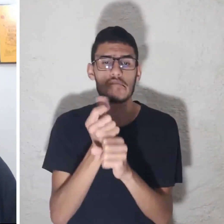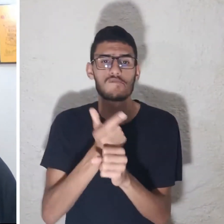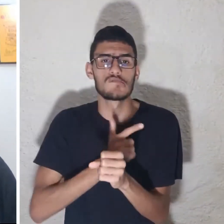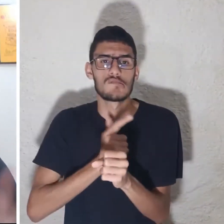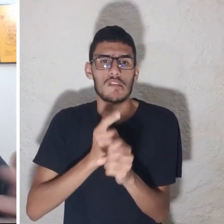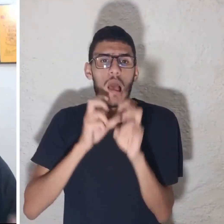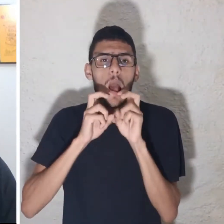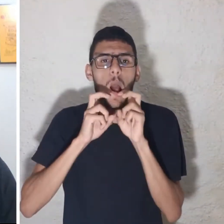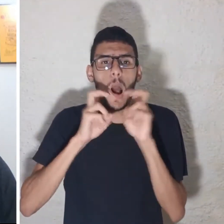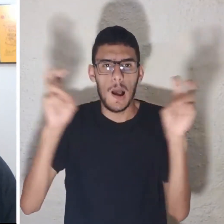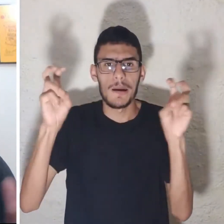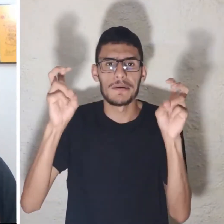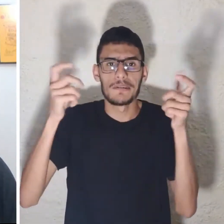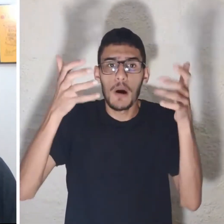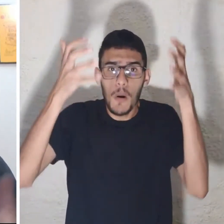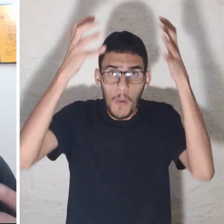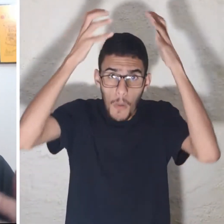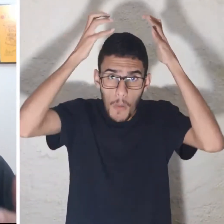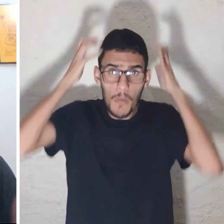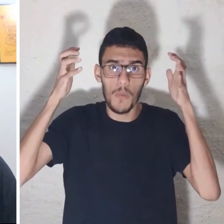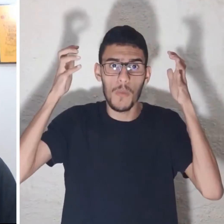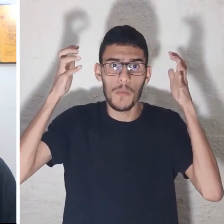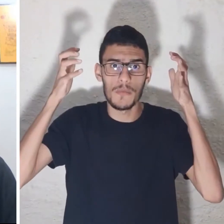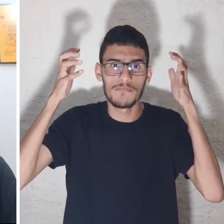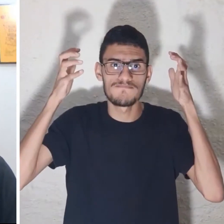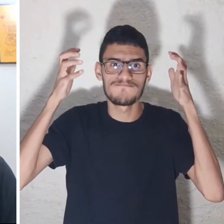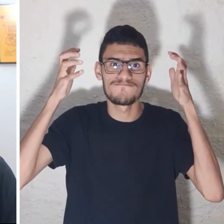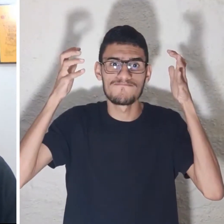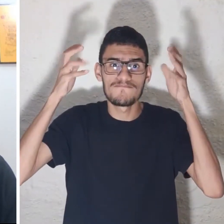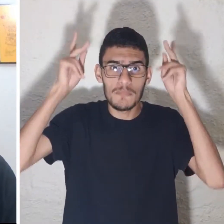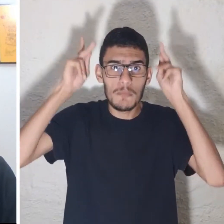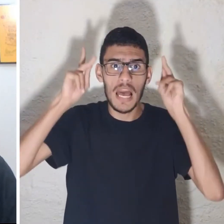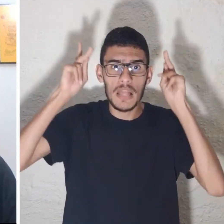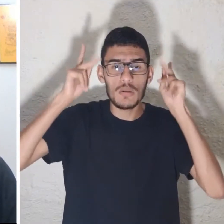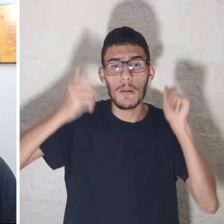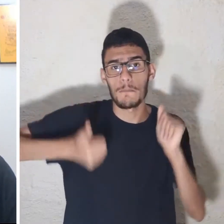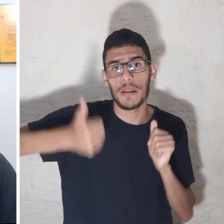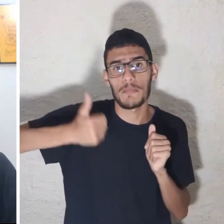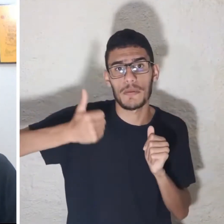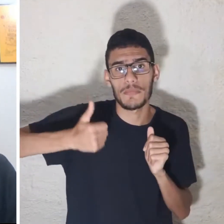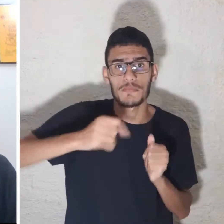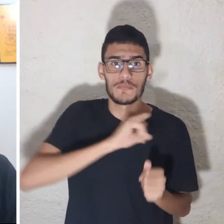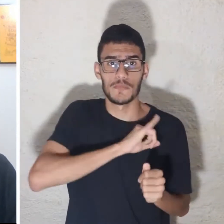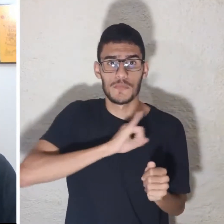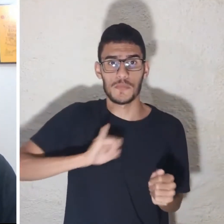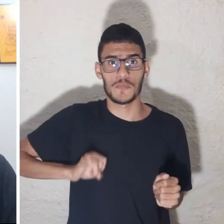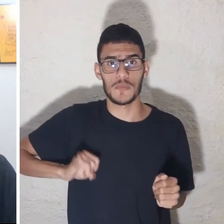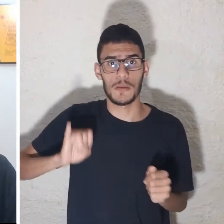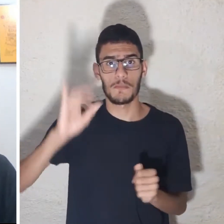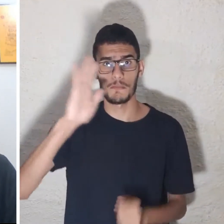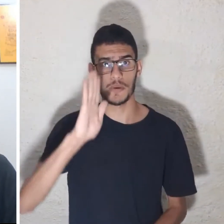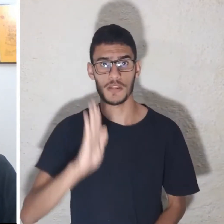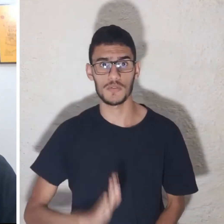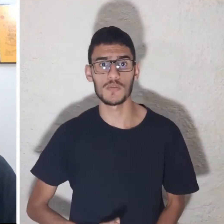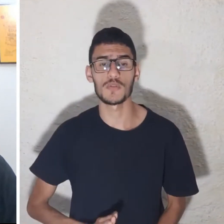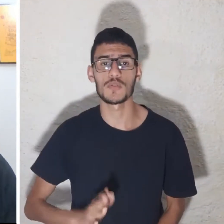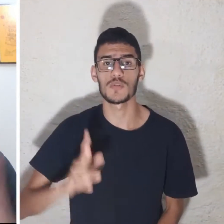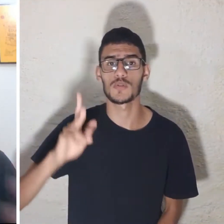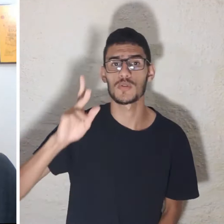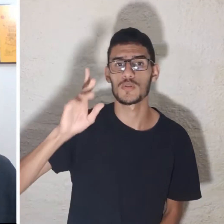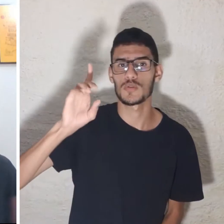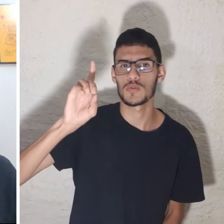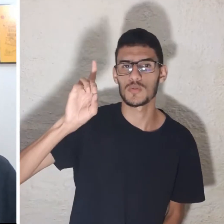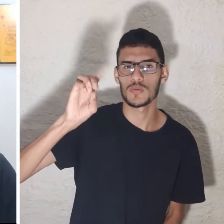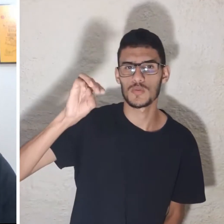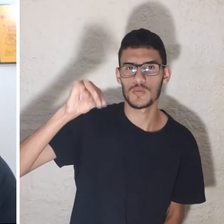que a gente tem a proclamação da independência e a coroação do Dom Pedro I como imperador do Brasil, aliás,